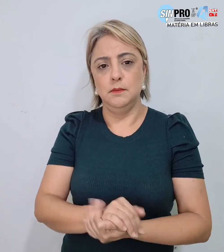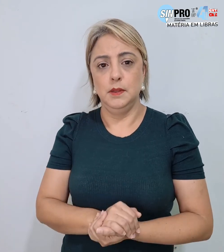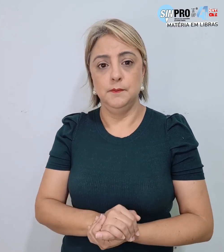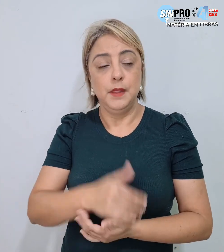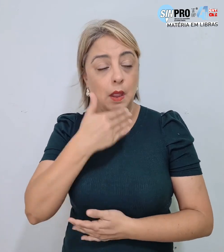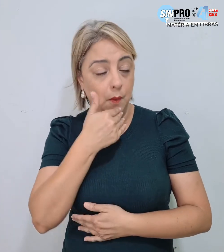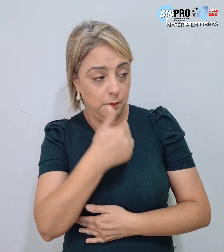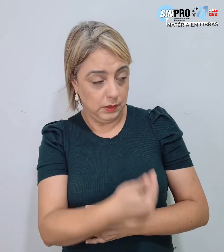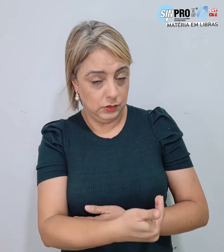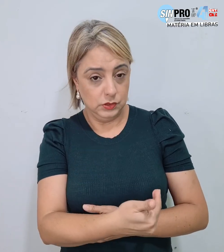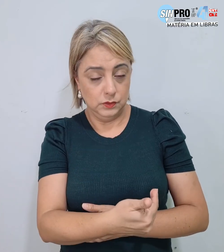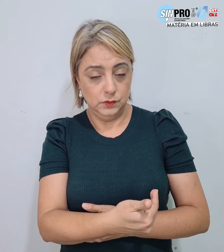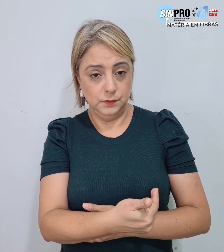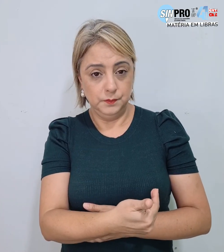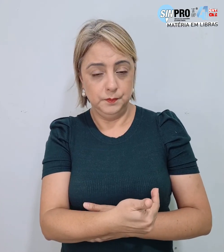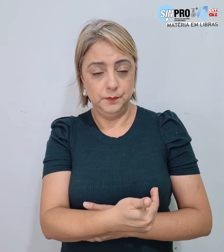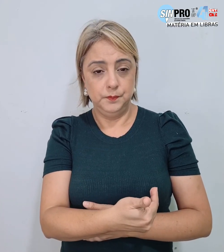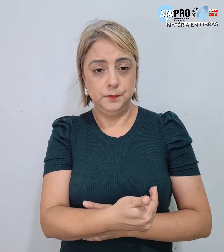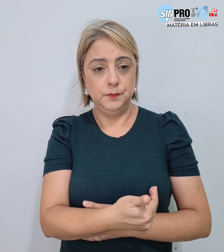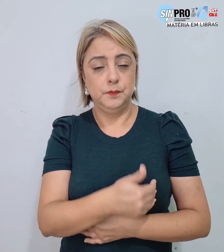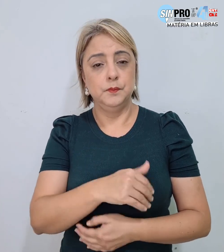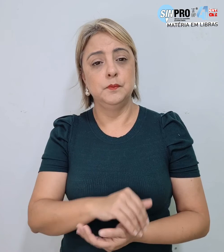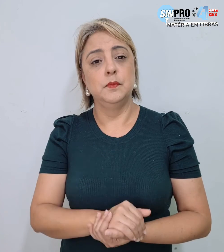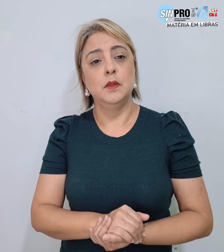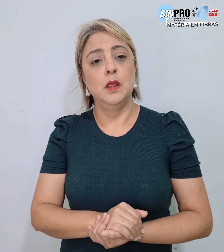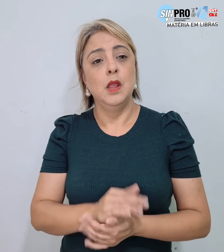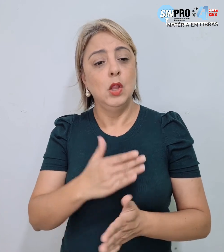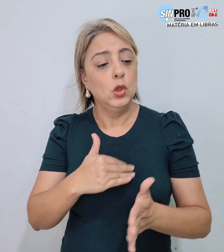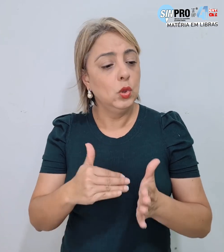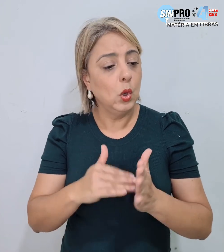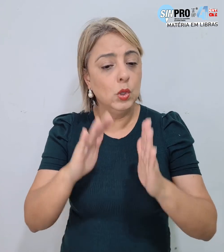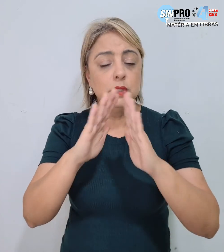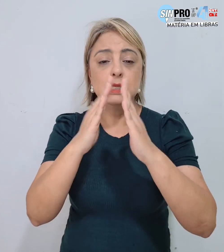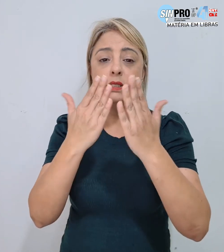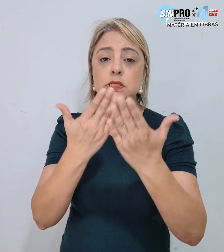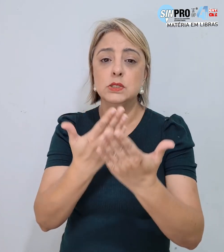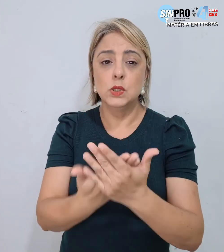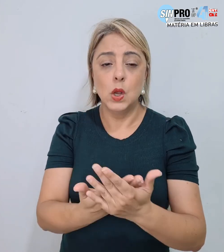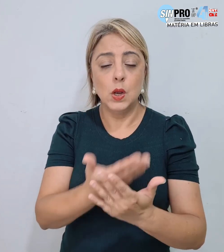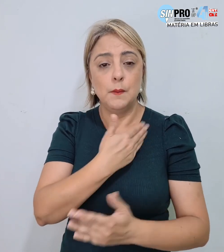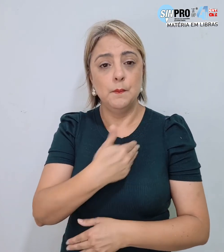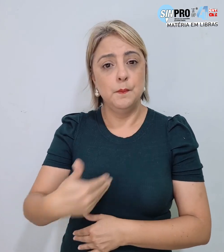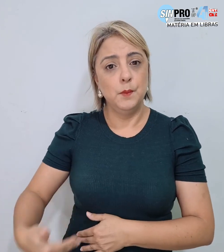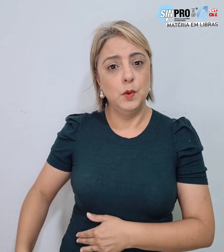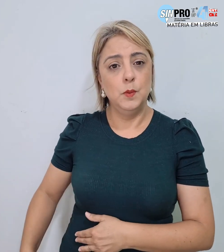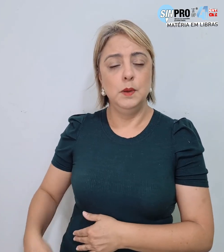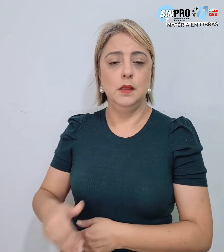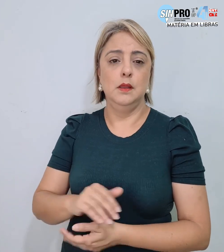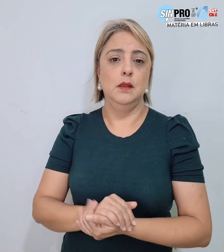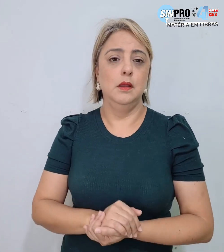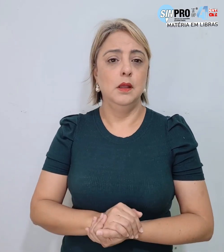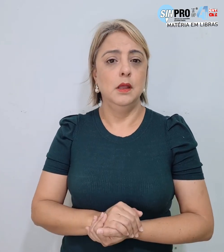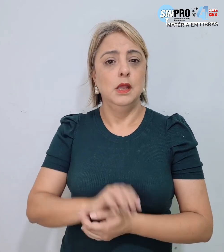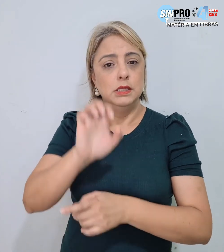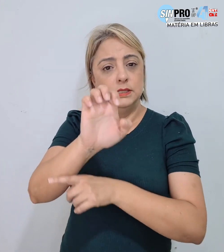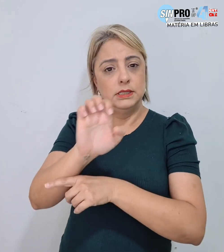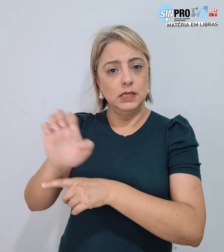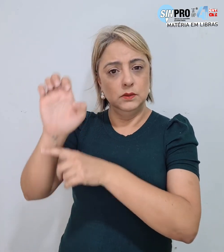e o pedido requer o que todas as escolas públicas e estaduais